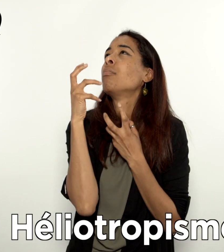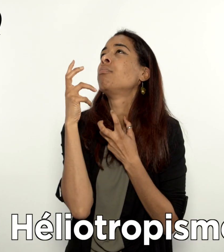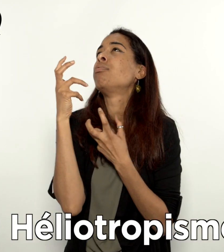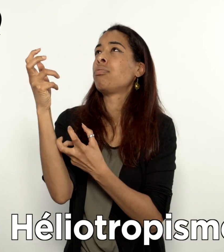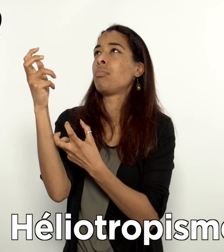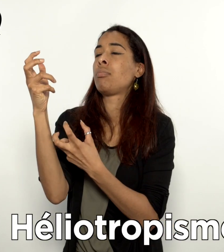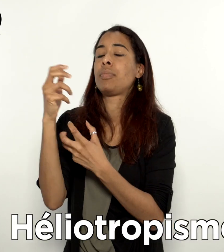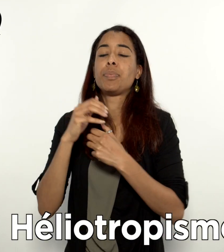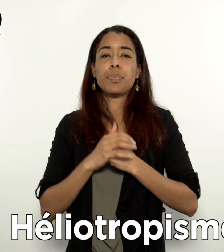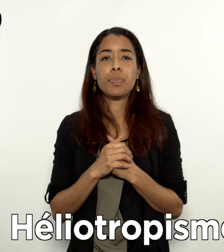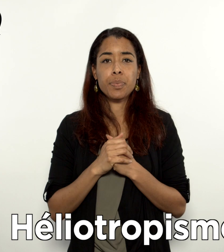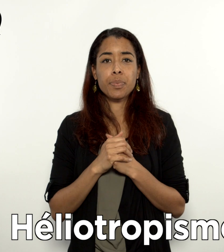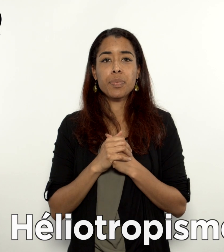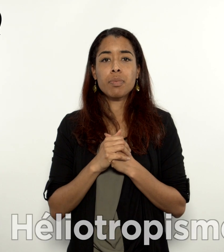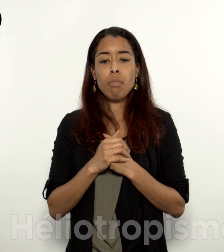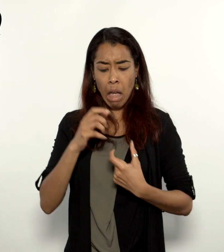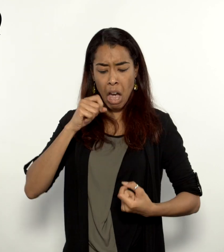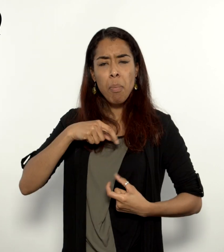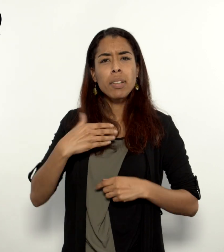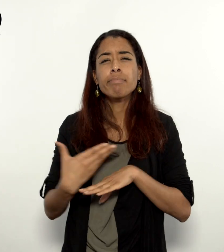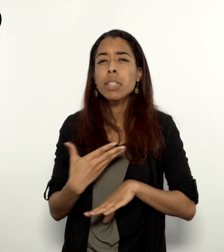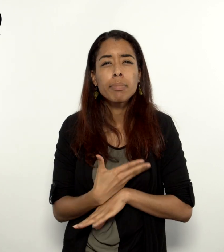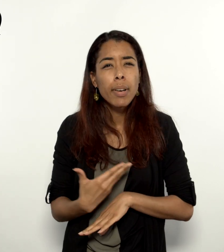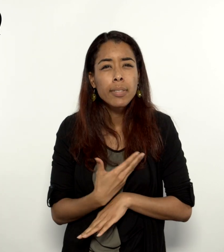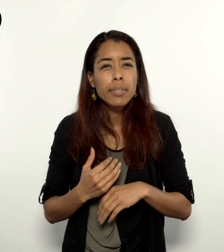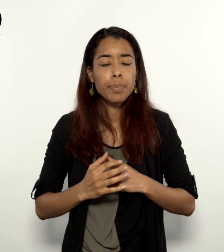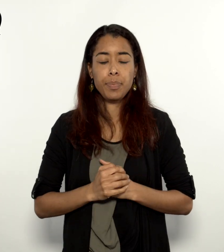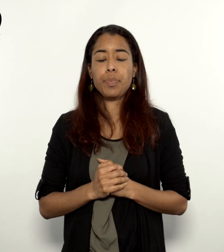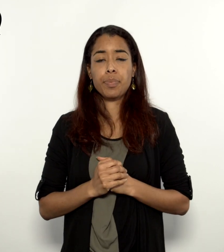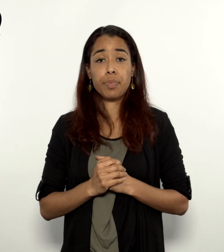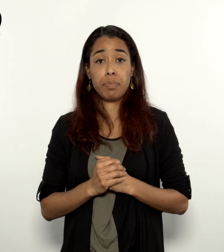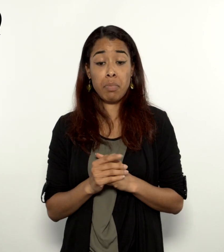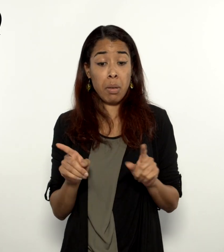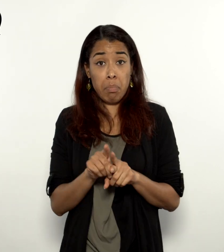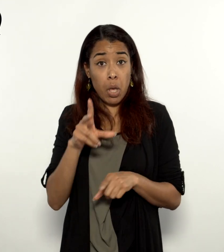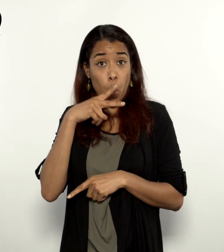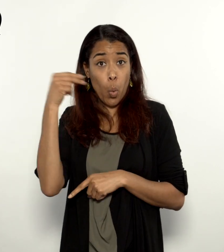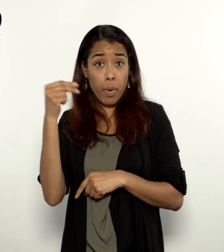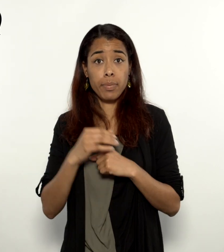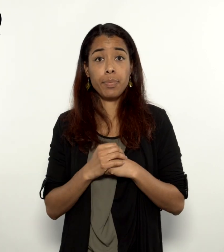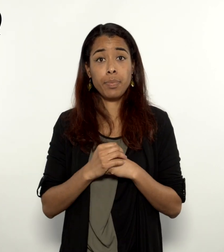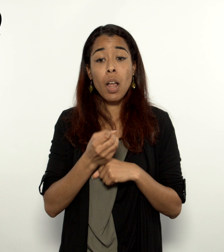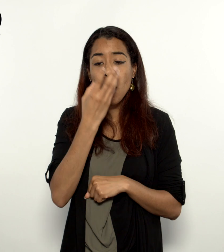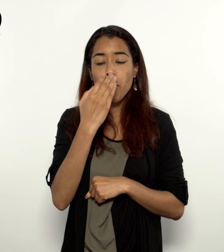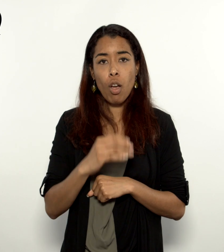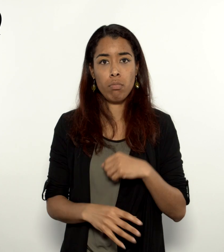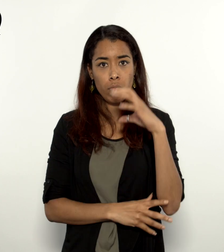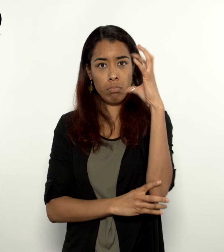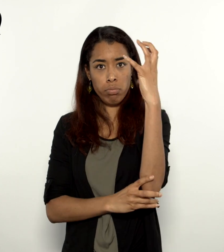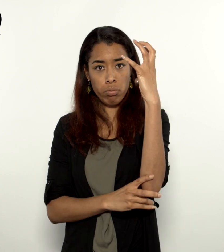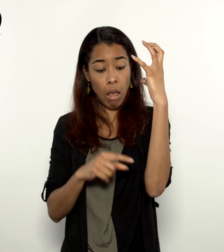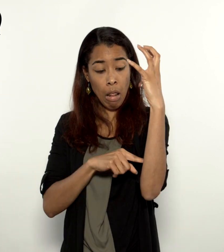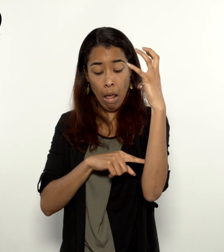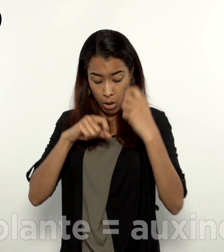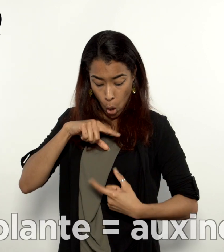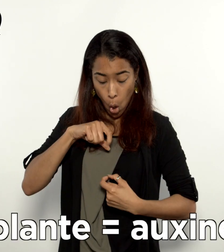botanique l'héliotropisme. Mais qu'en est-il des hormones ? Eh bien, tout comme les êtres humains, la fleur du tournesol